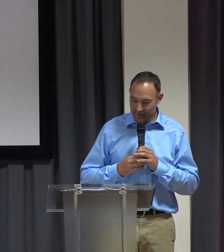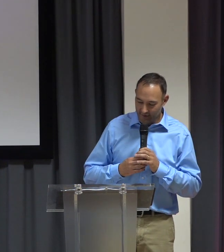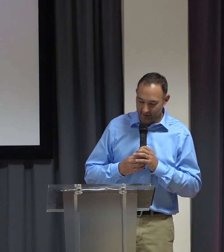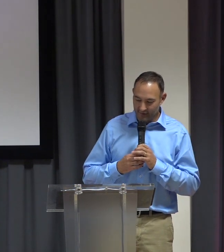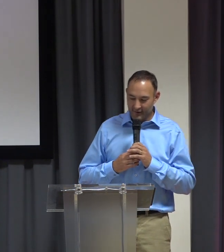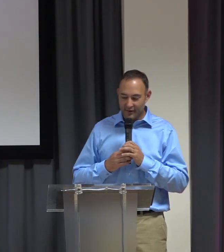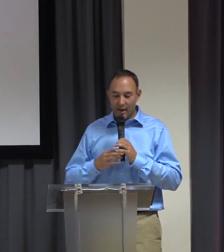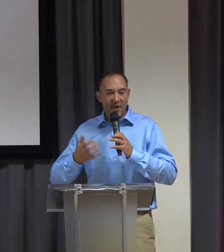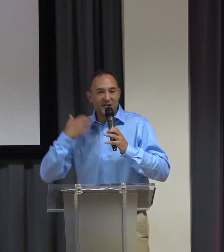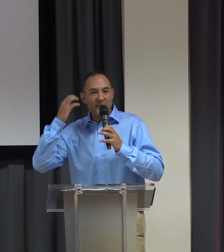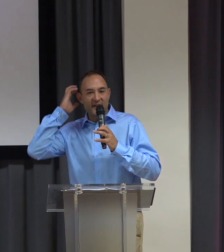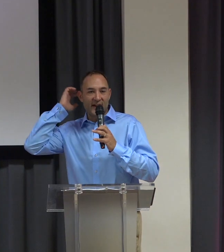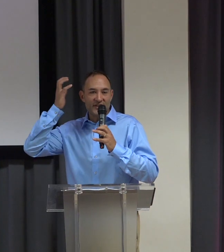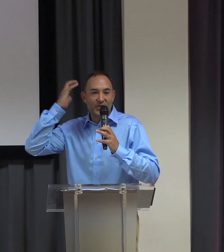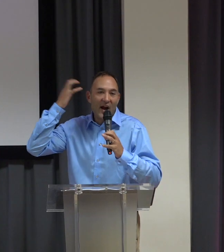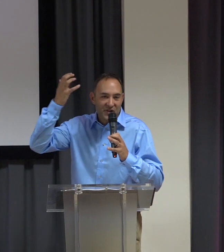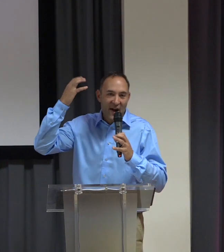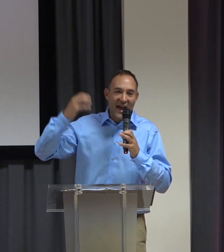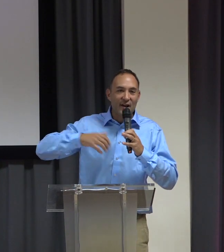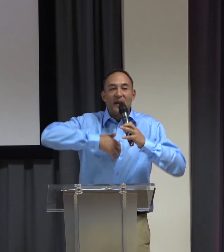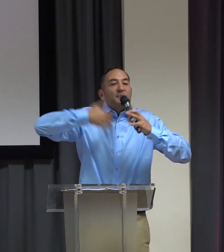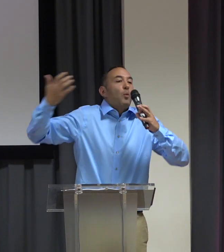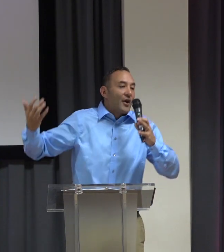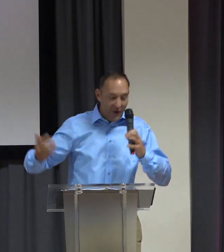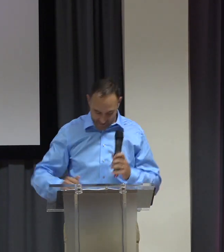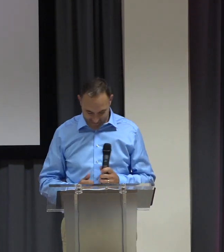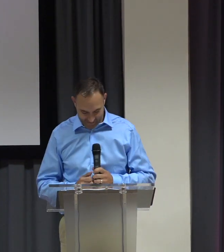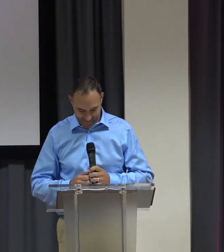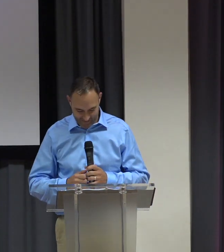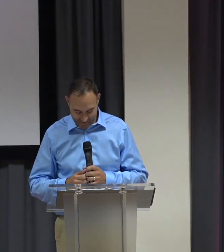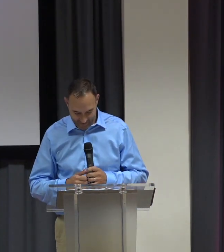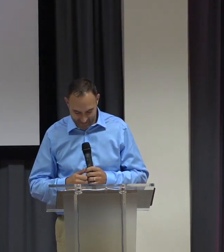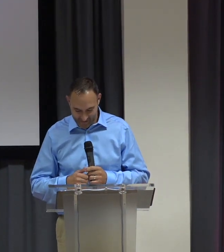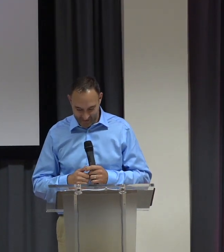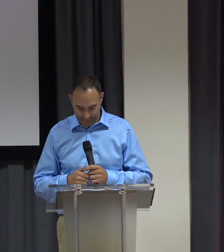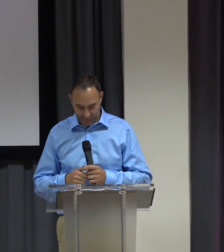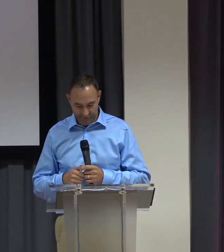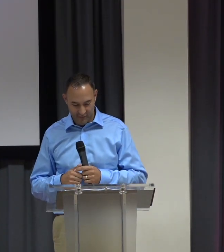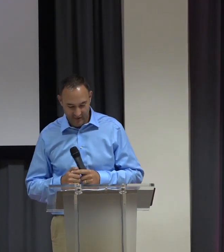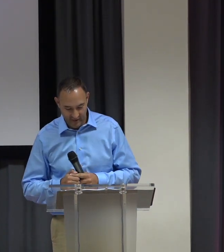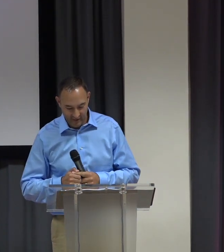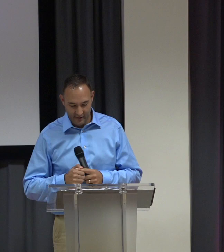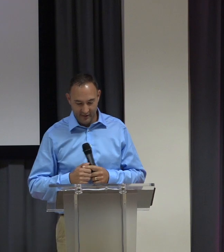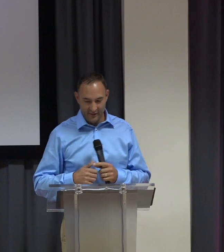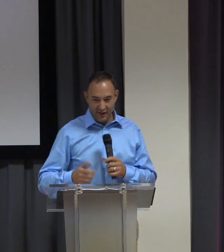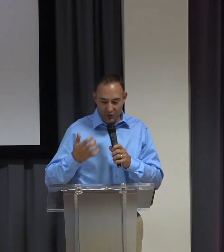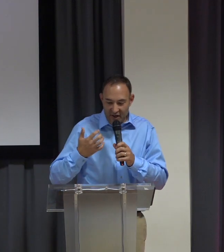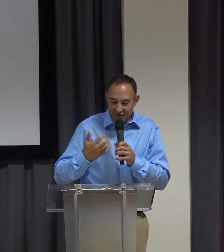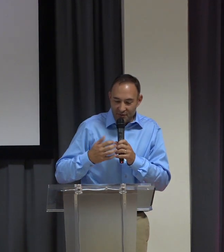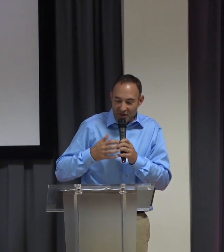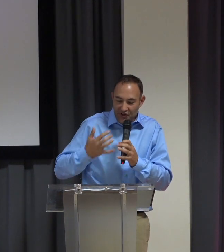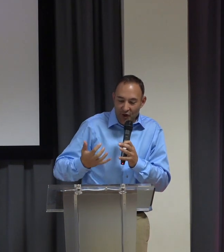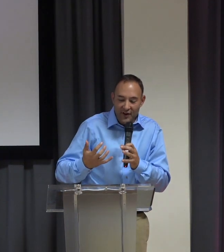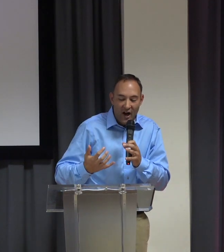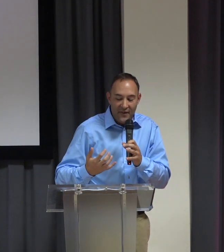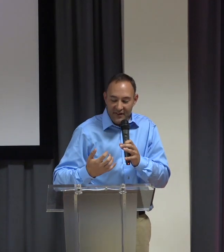la désobéissance. that makes me like scratch my head and makes me wonder. Et ça me fait vraiment réfléchir tout le temps. Because